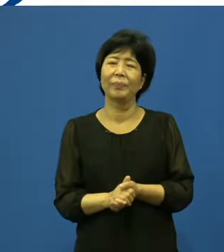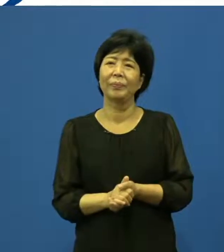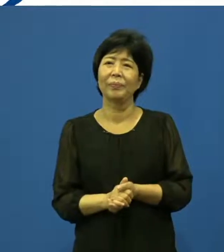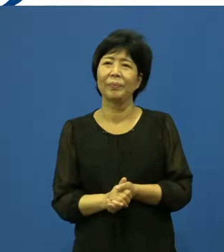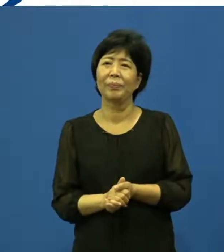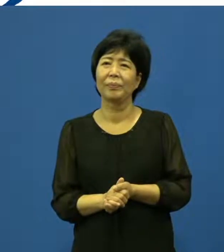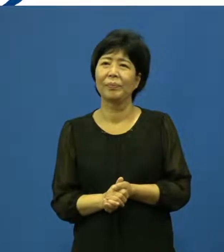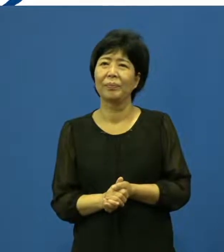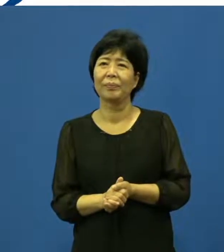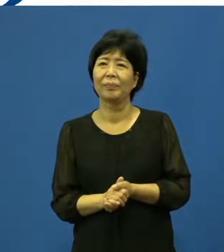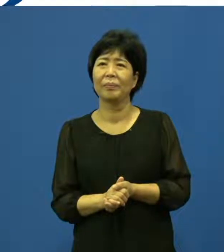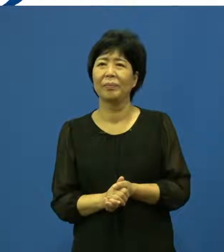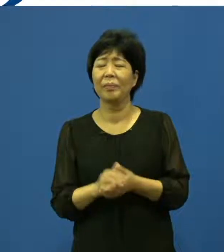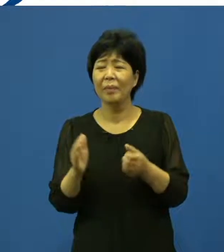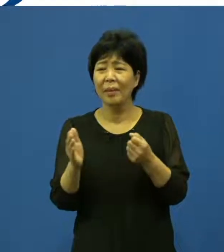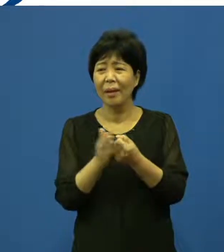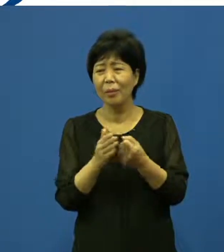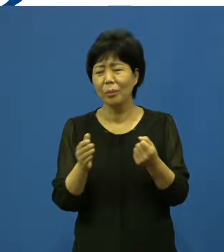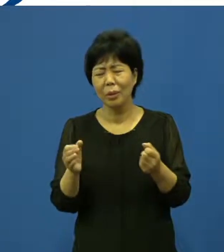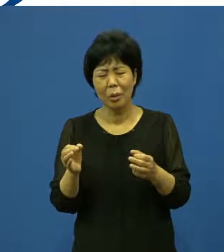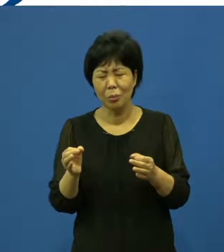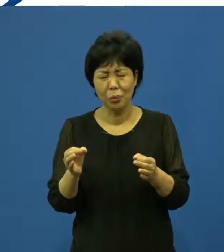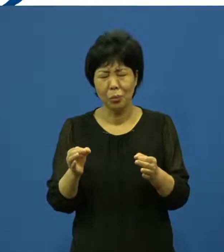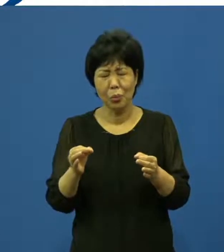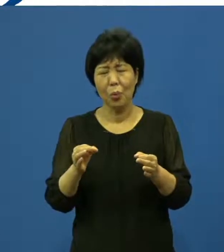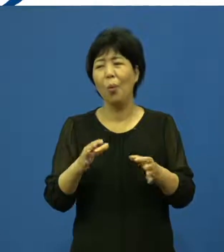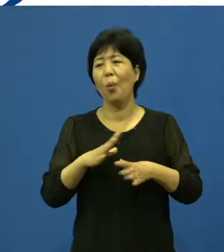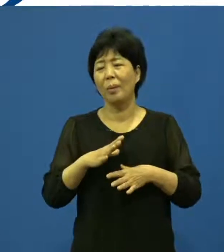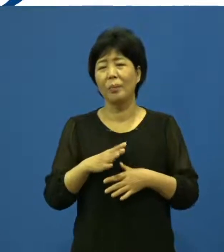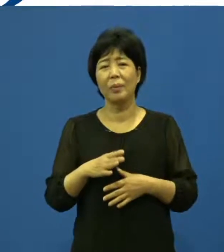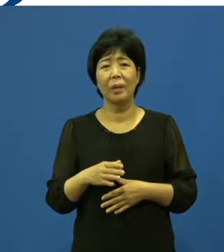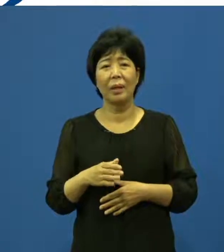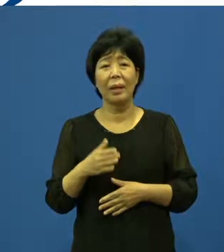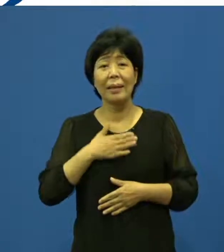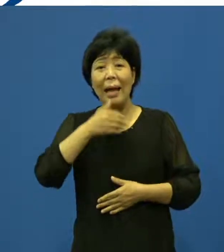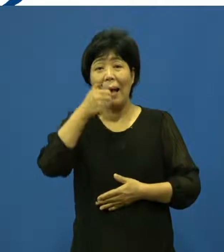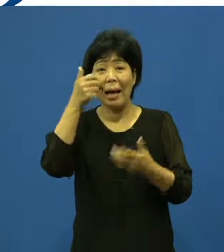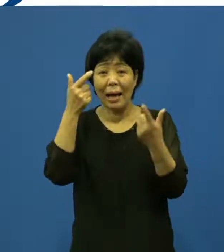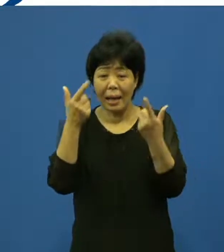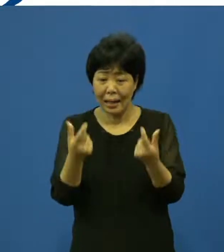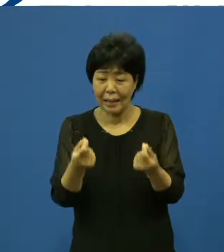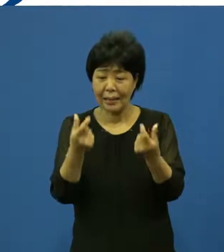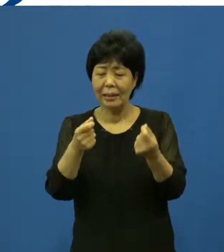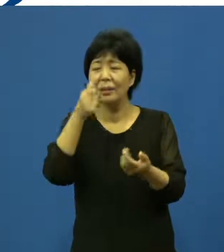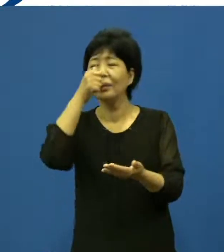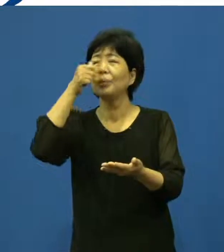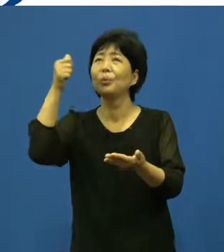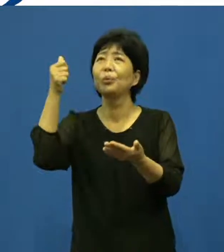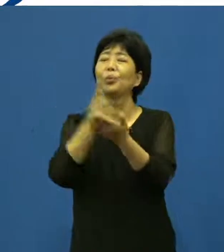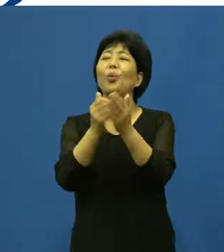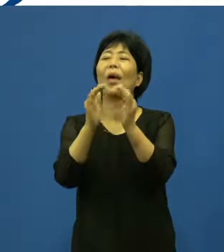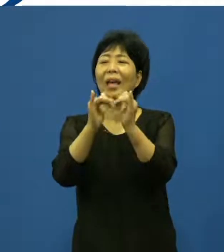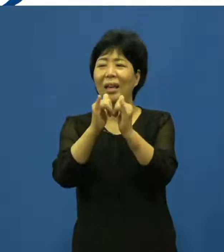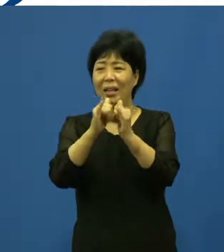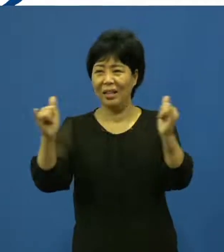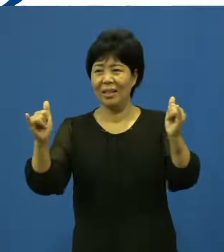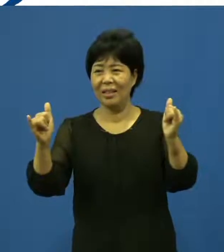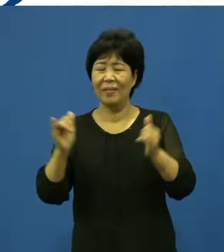그래서 여러분, 어메이징이에요. 그것도 나 같은 죄인을 위하여 본질상 진노의